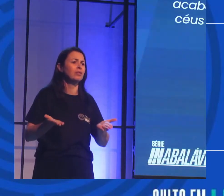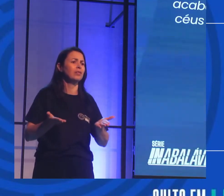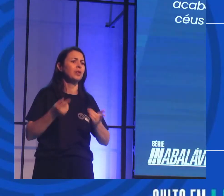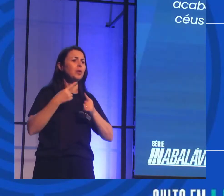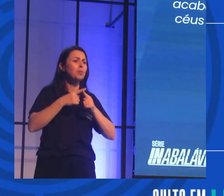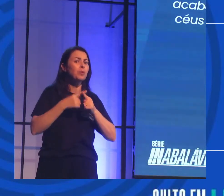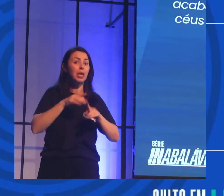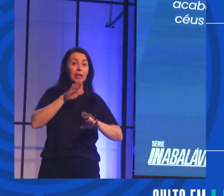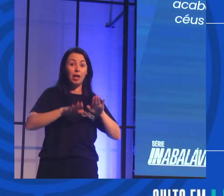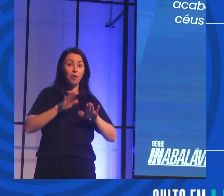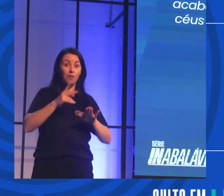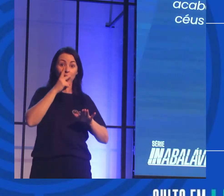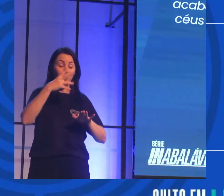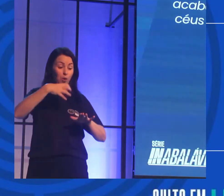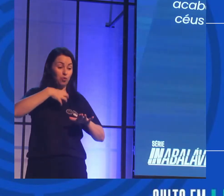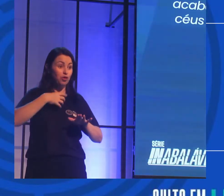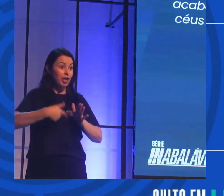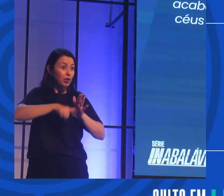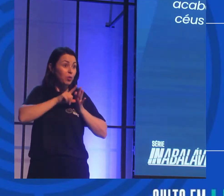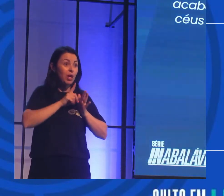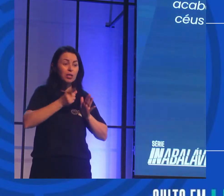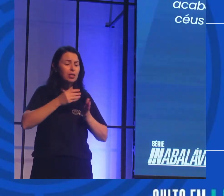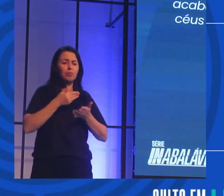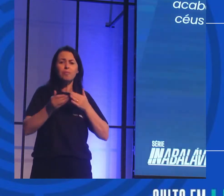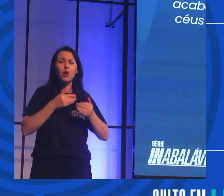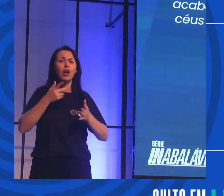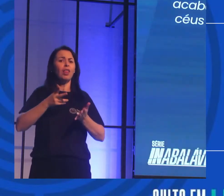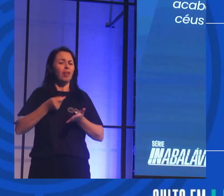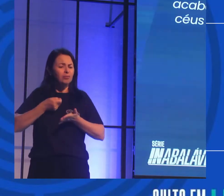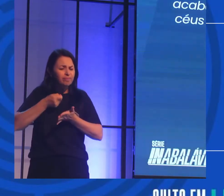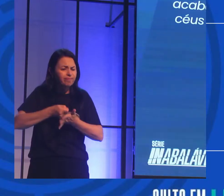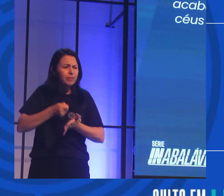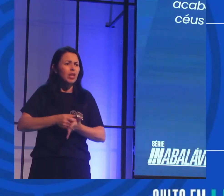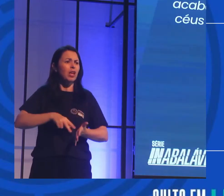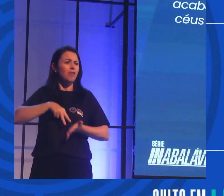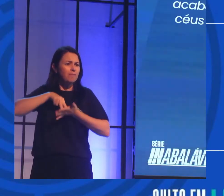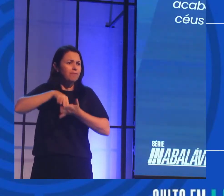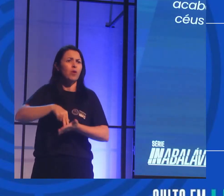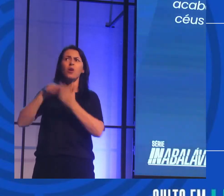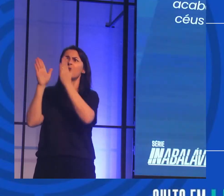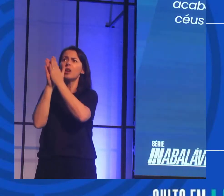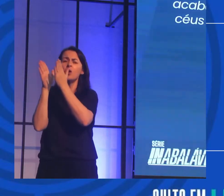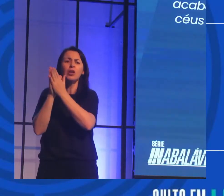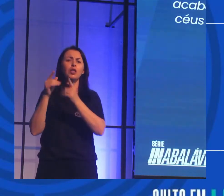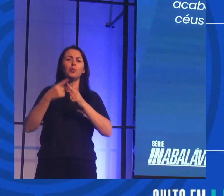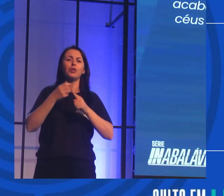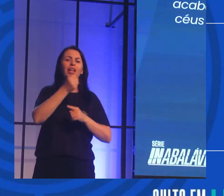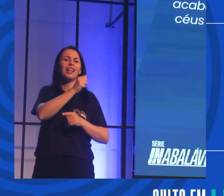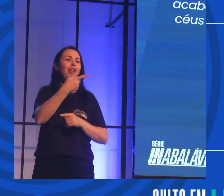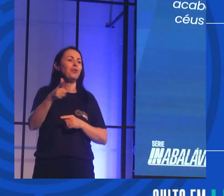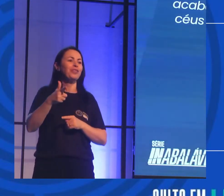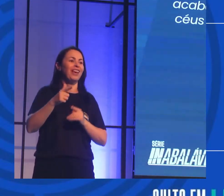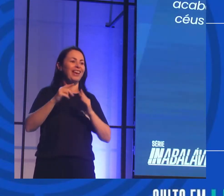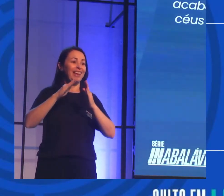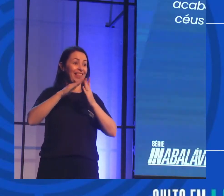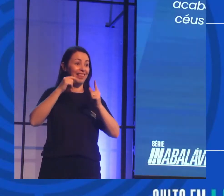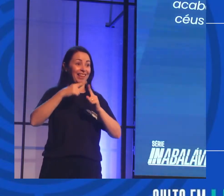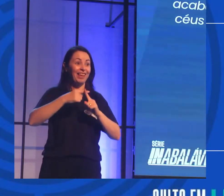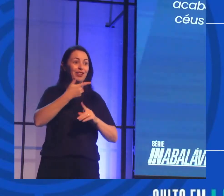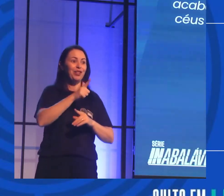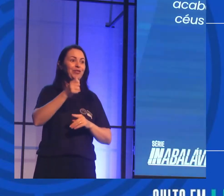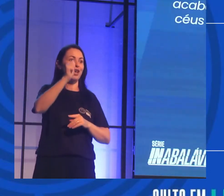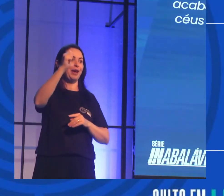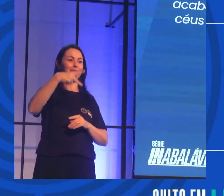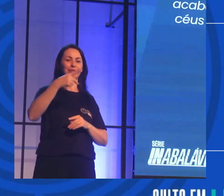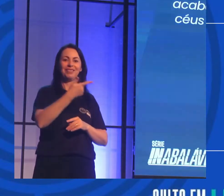antes, mas você vai se rastejar e você vai continuar orando. No reino de Deus ninguém se aposenta. Aposentar-se no reino de Deus é ser